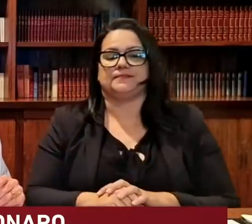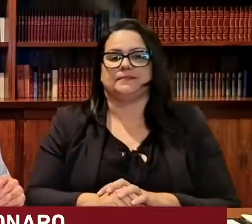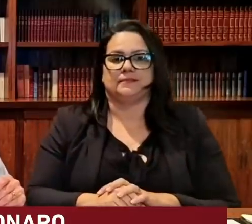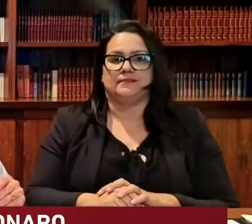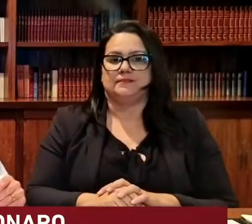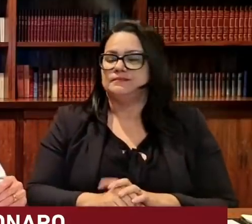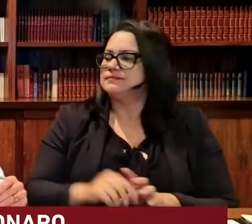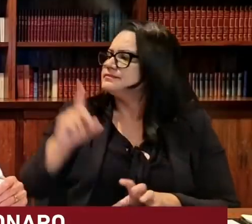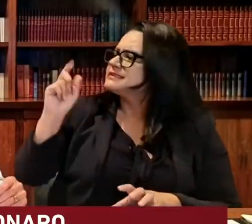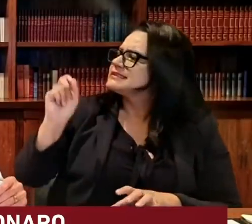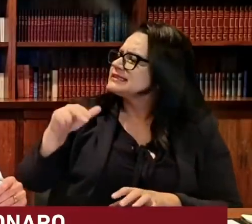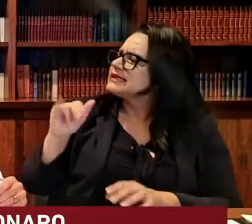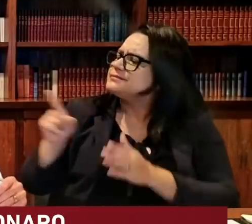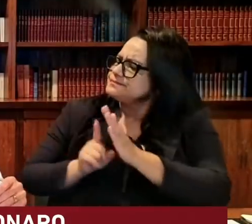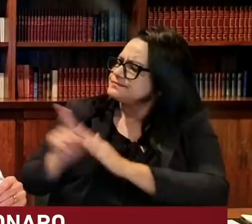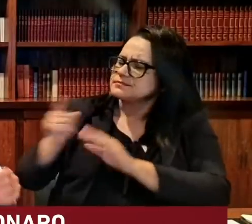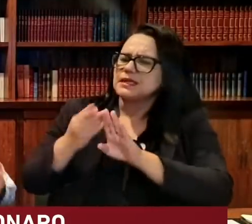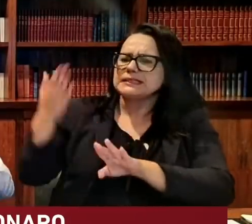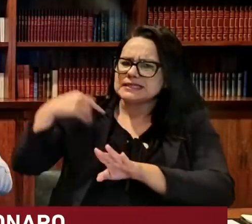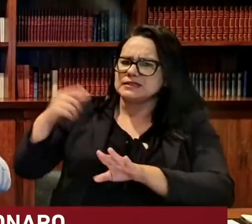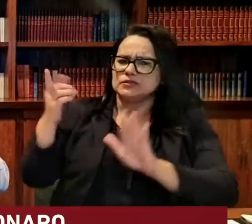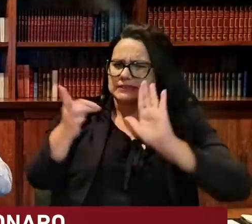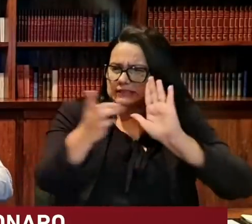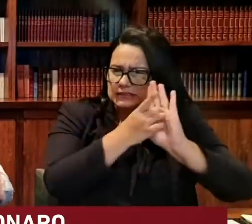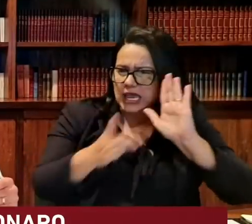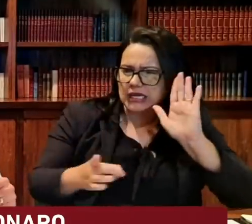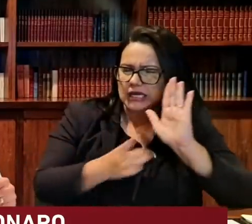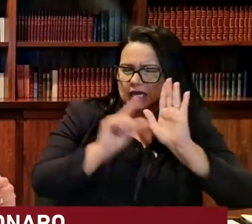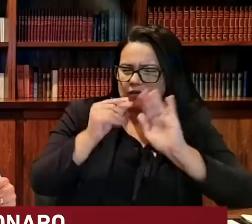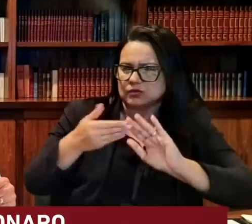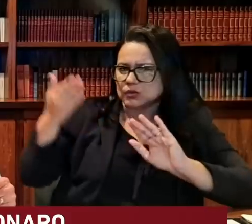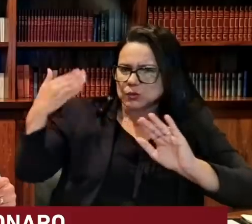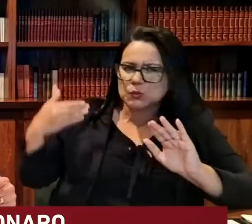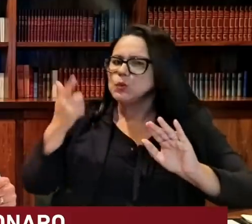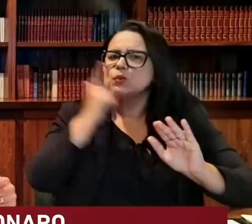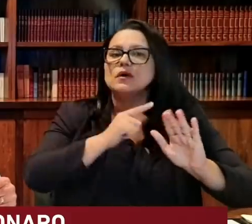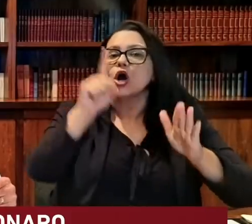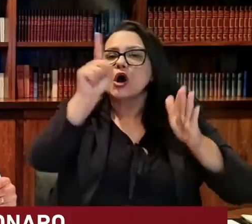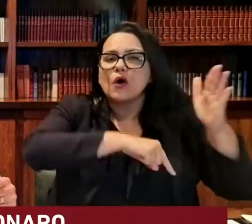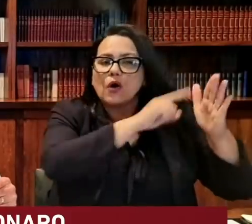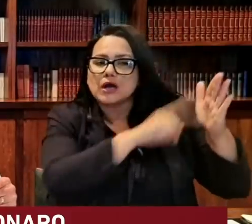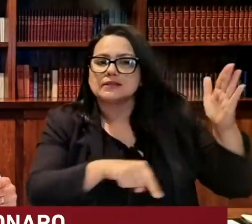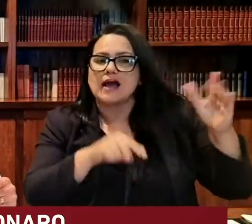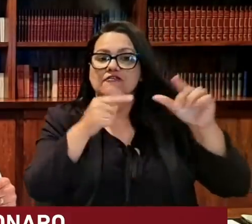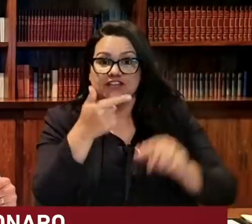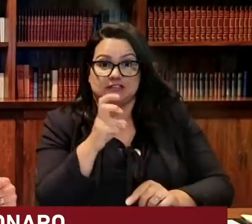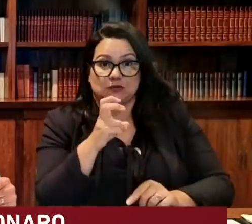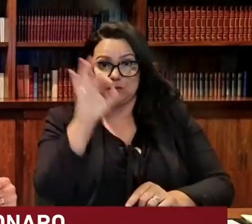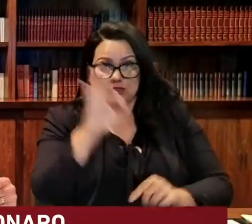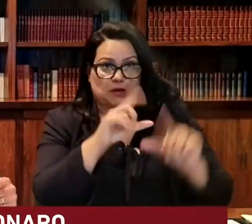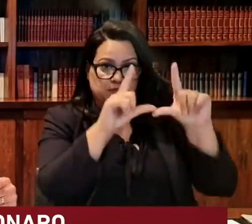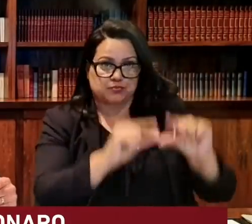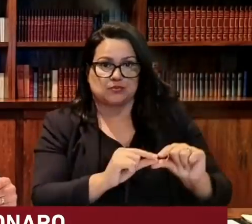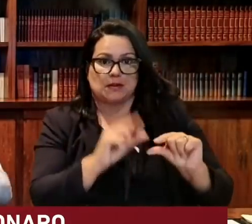Ô Daniel, há poucos dias, por decreto, nós cortamos em 25% o PIS, né? O PIS